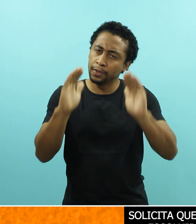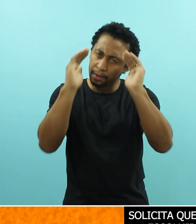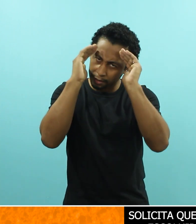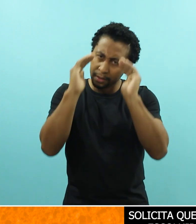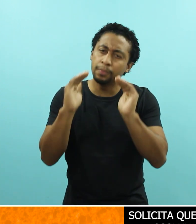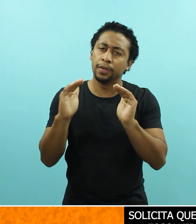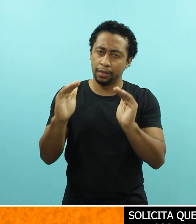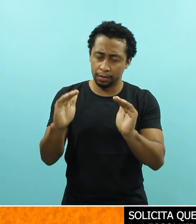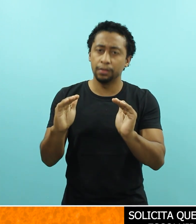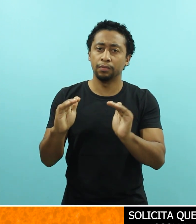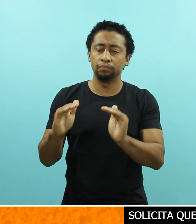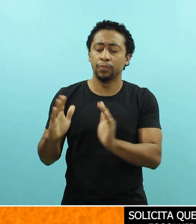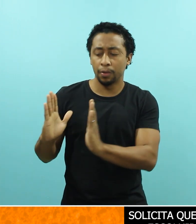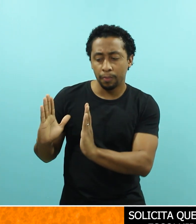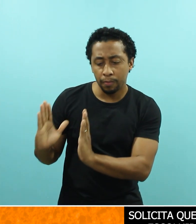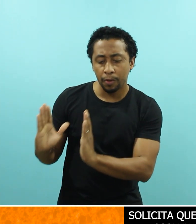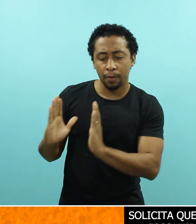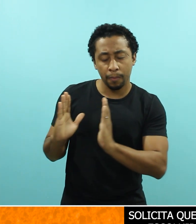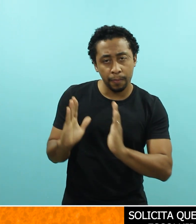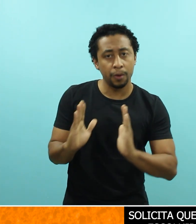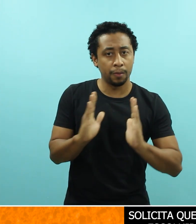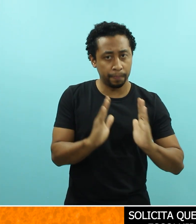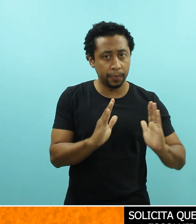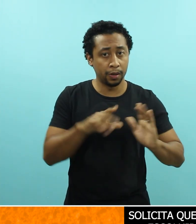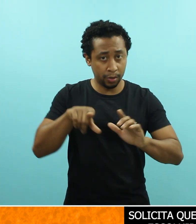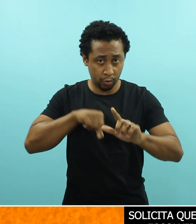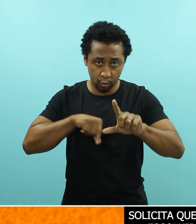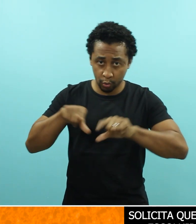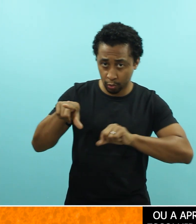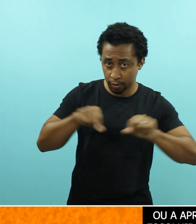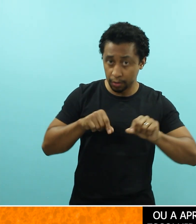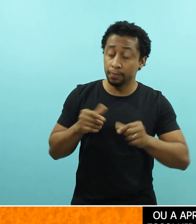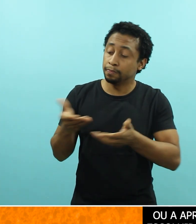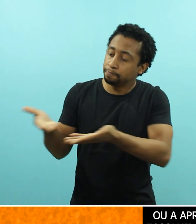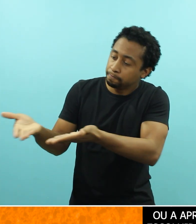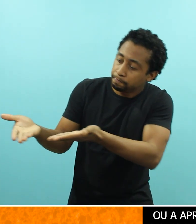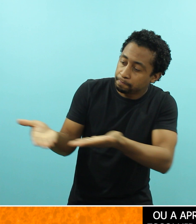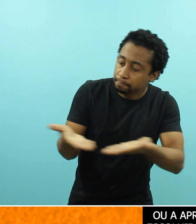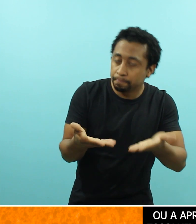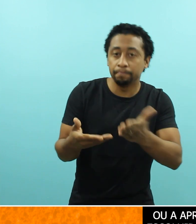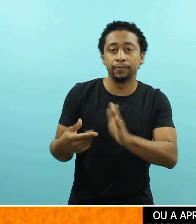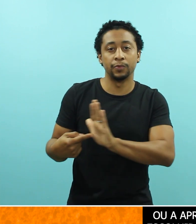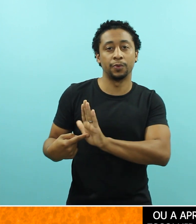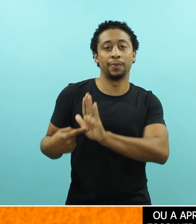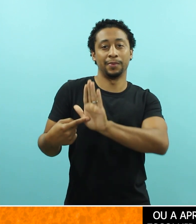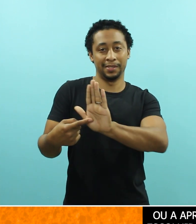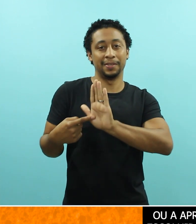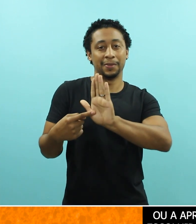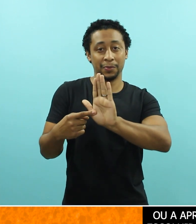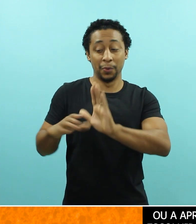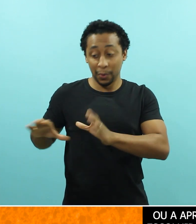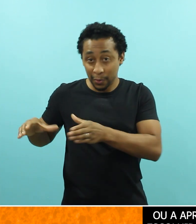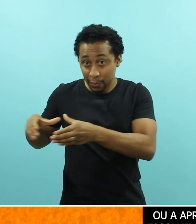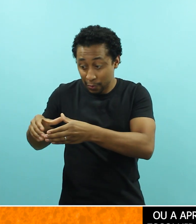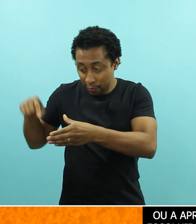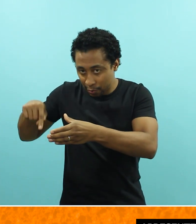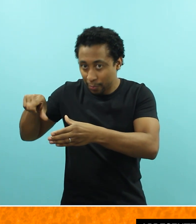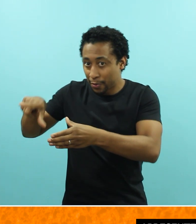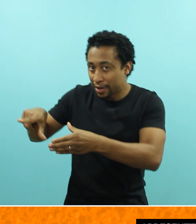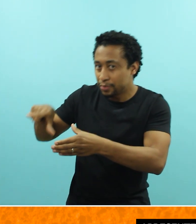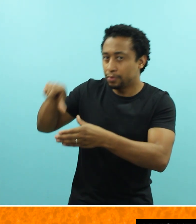solicita que o apresentador escolhido pelo grupo ou a apresentadora escolhida pelo